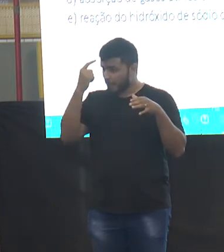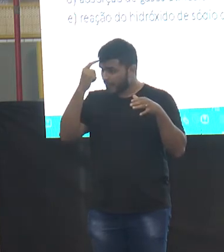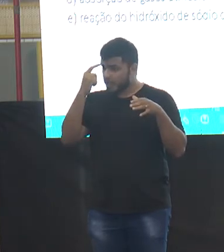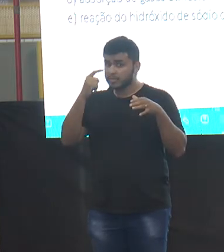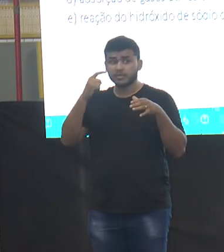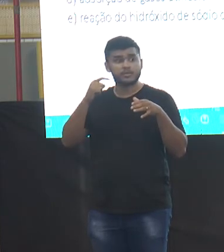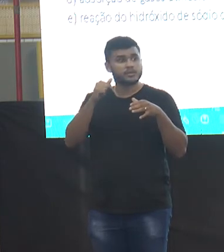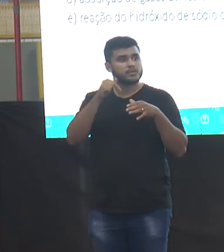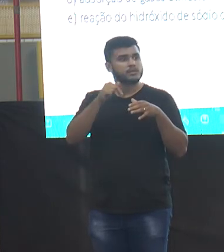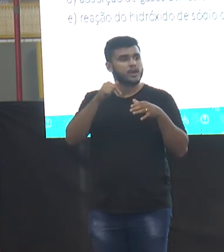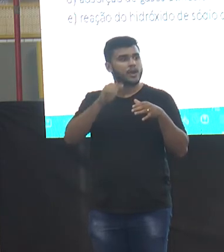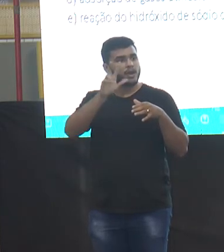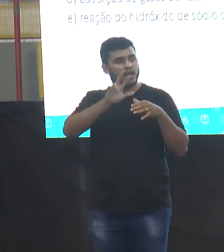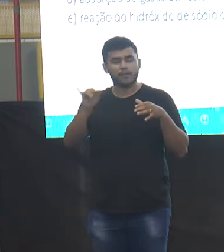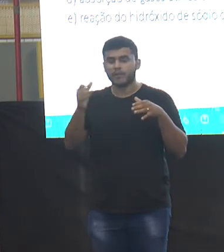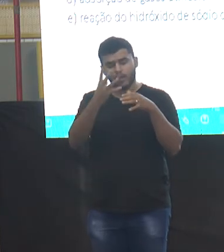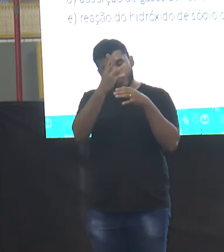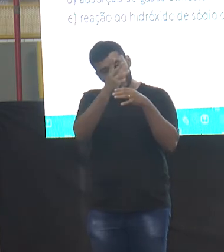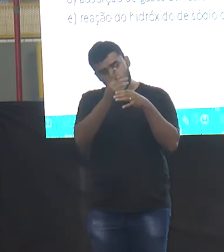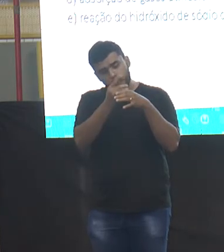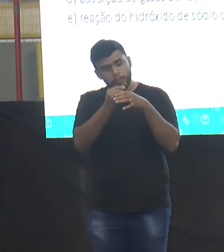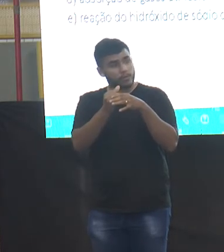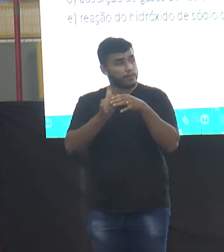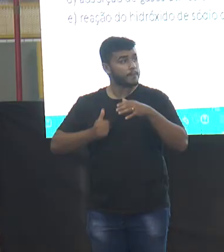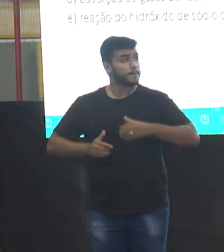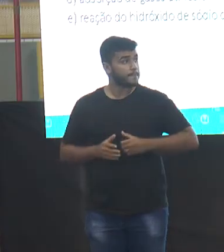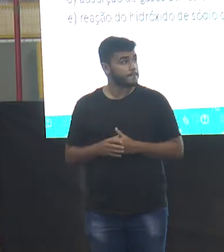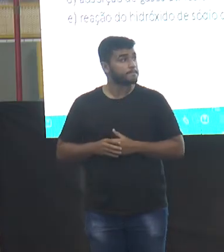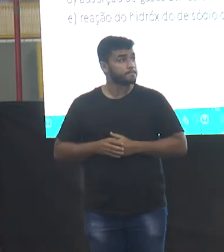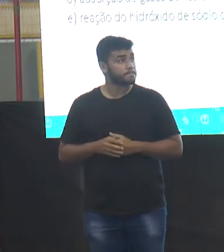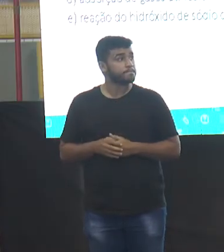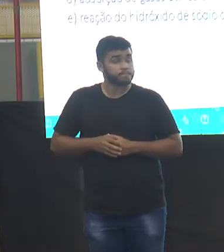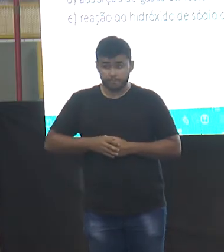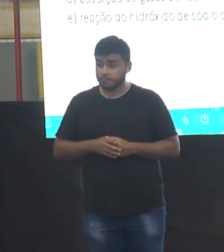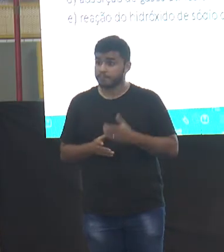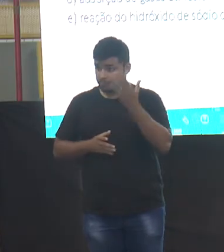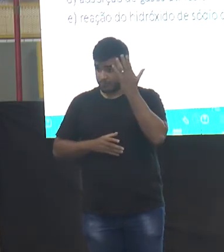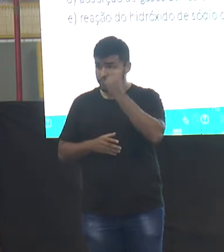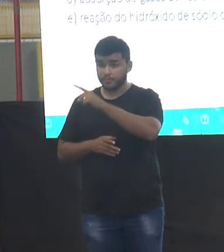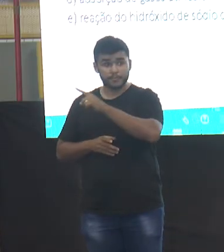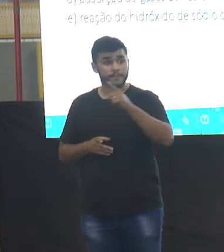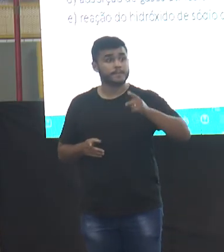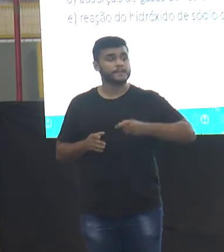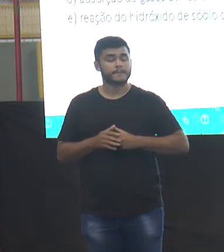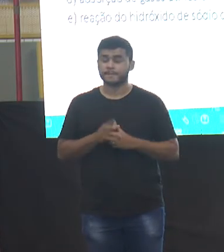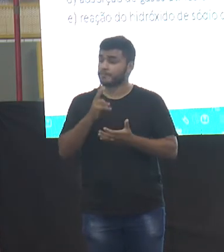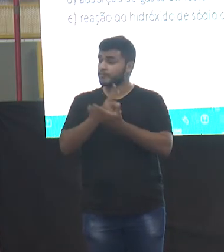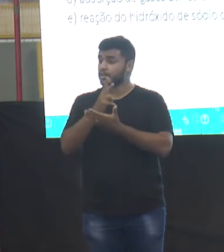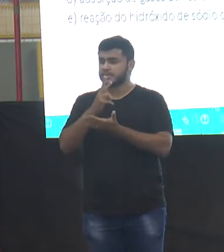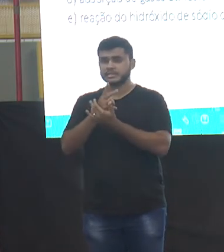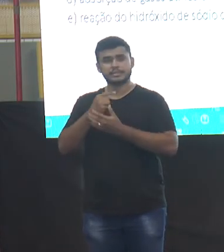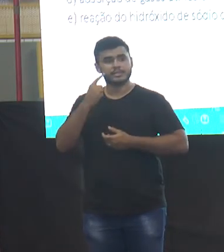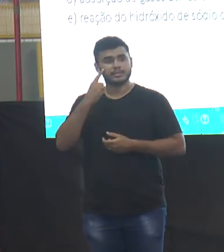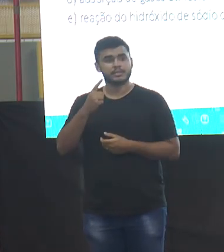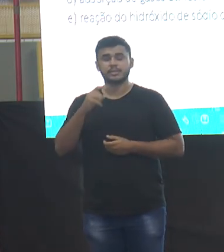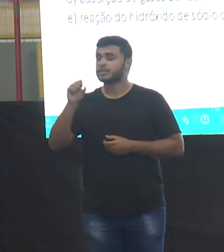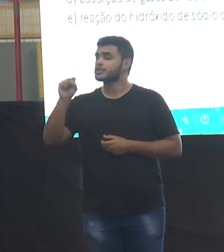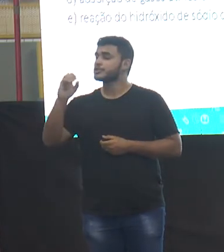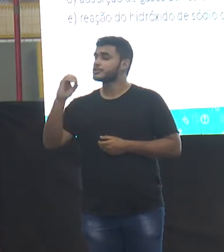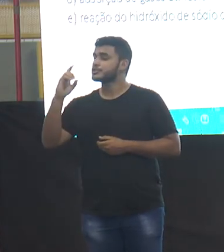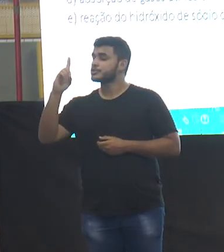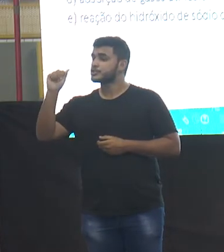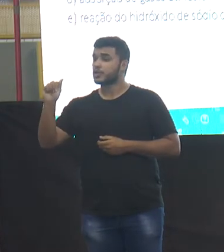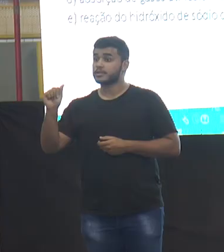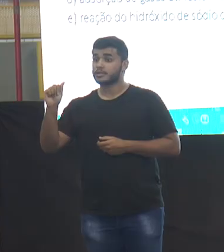puxa a água, ela começa a se dissolver. Vocês querem lembrar de uma coisa que a maior parte sempre associa com o cotidiano. A maior parte